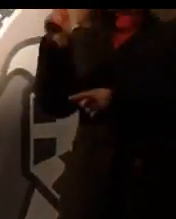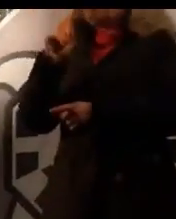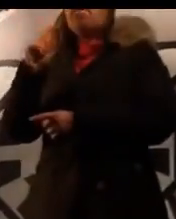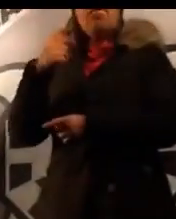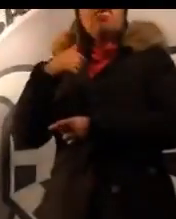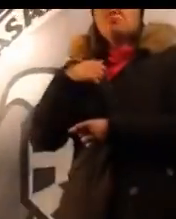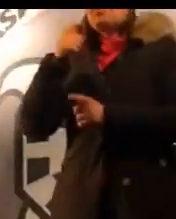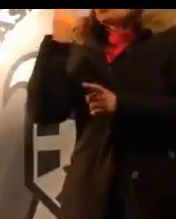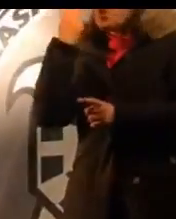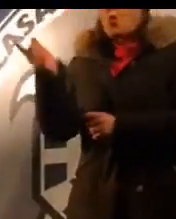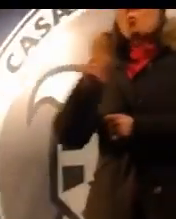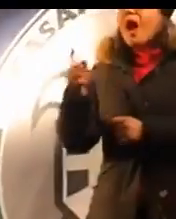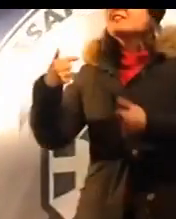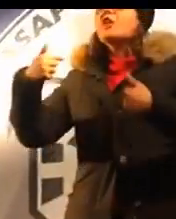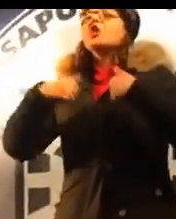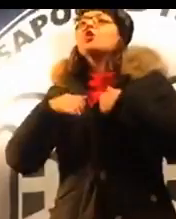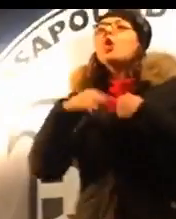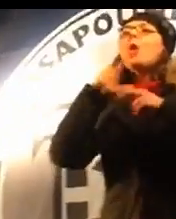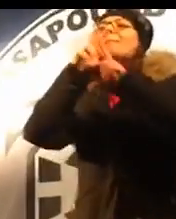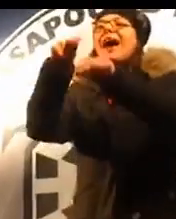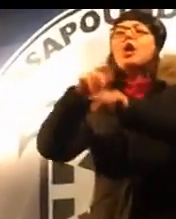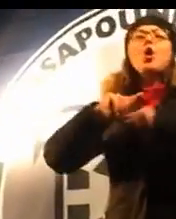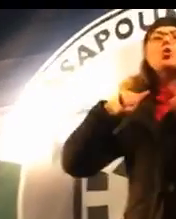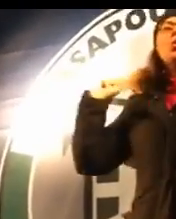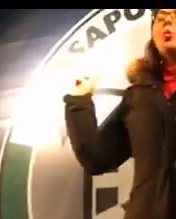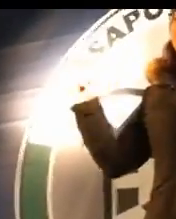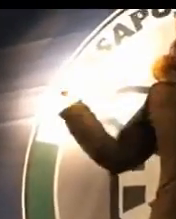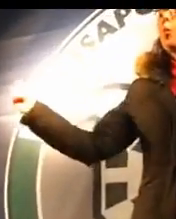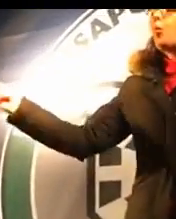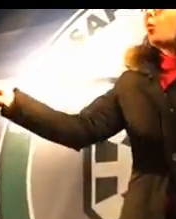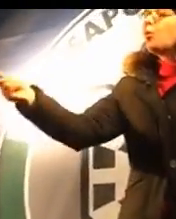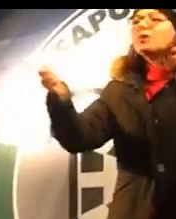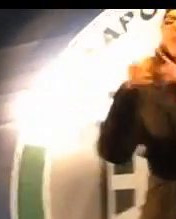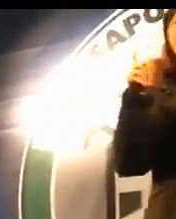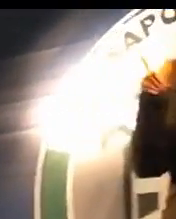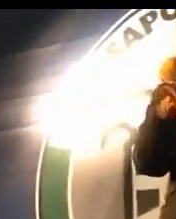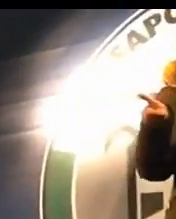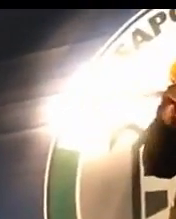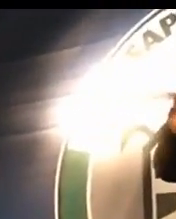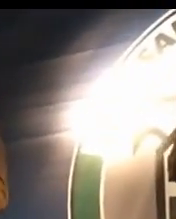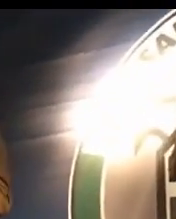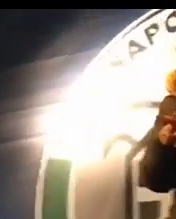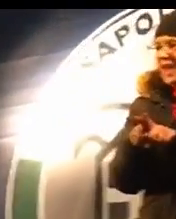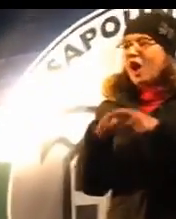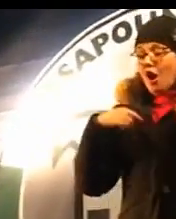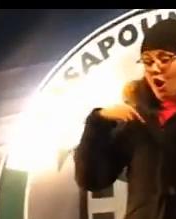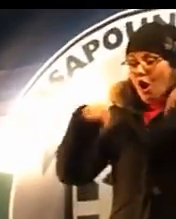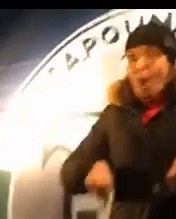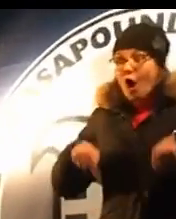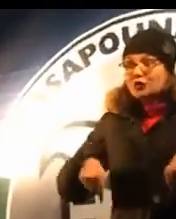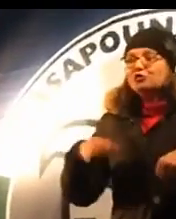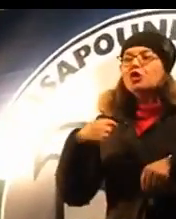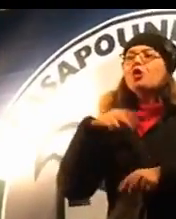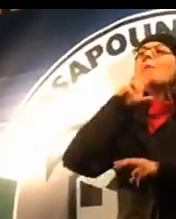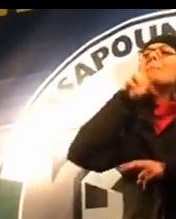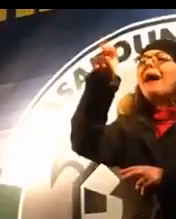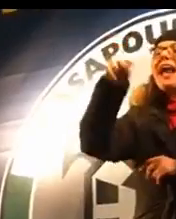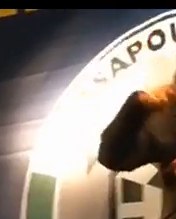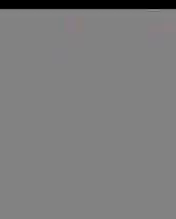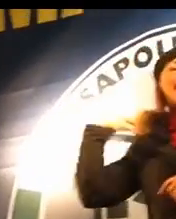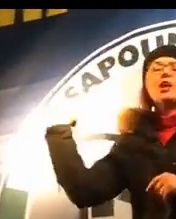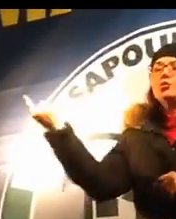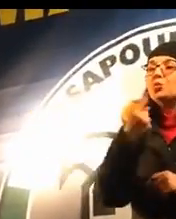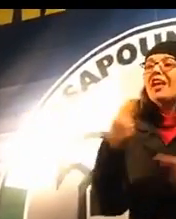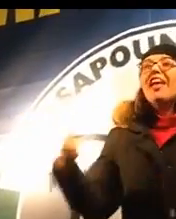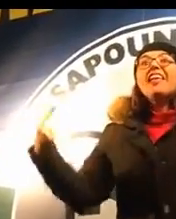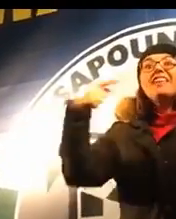movimento politico. Noi parliamo a tutti gli italiani e soltanto noi oggi parliamo a tutta quanta la nazione, mentre c'è una